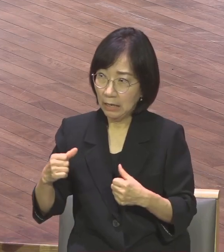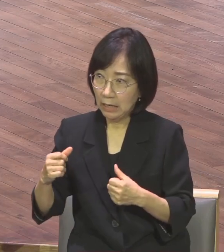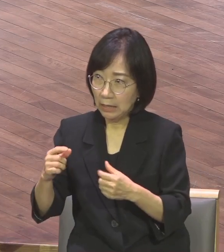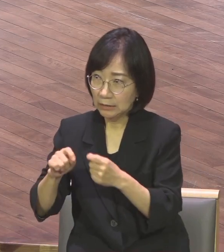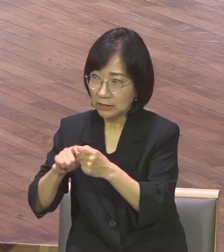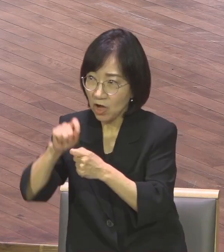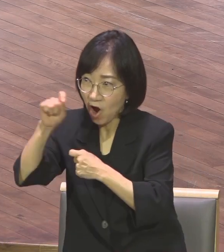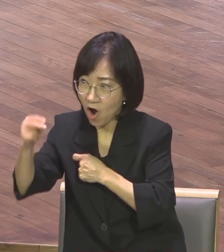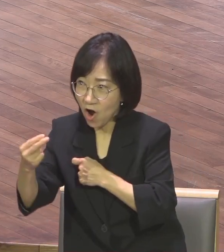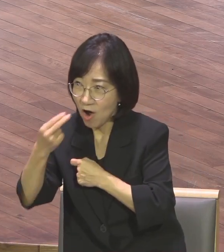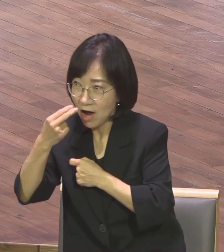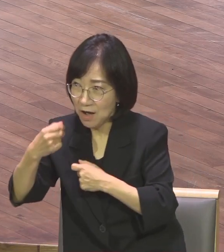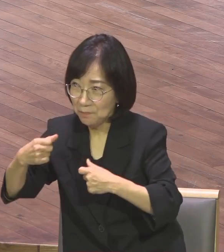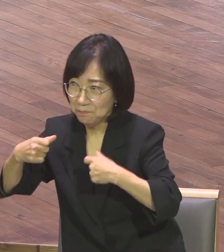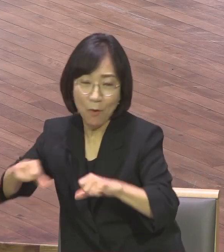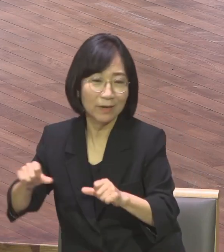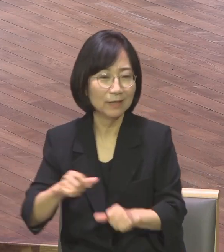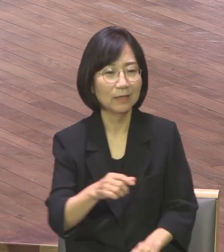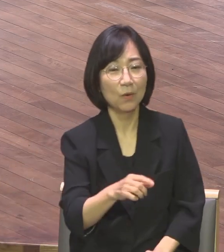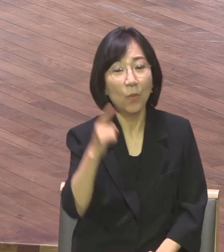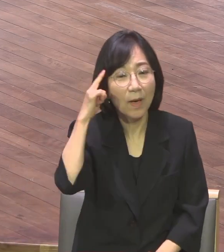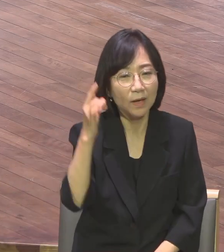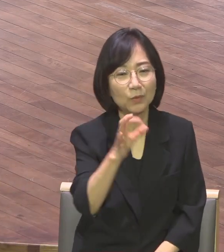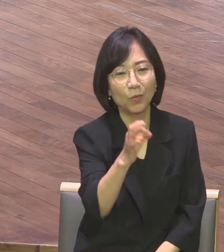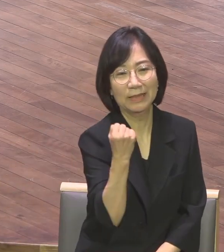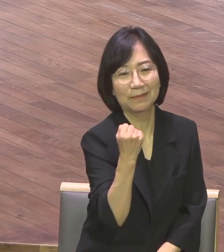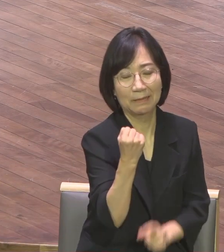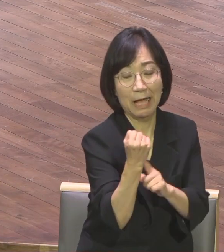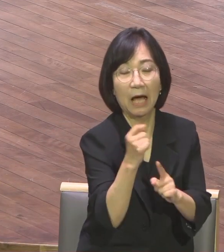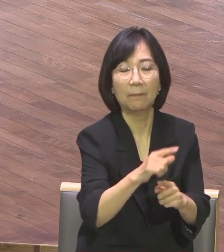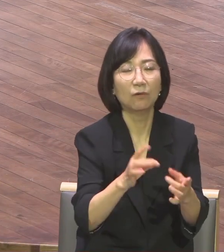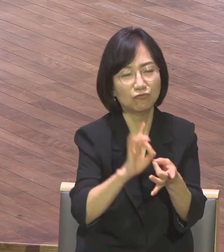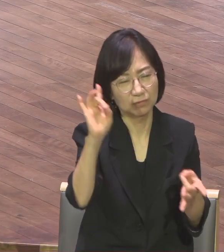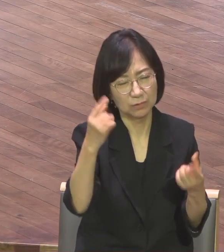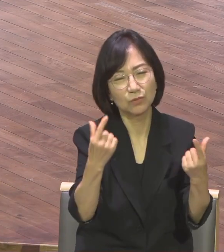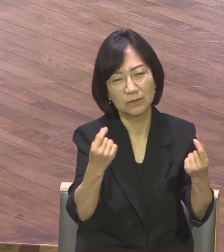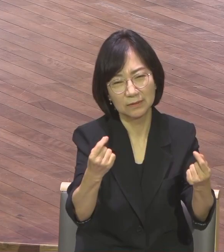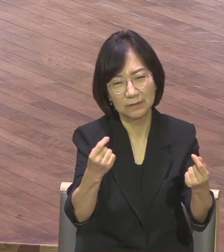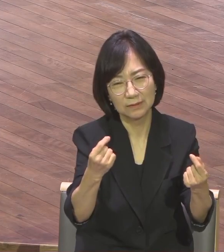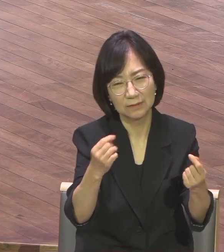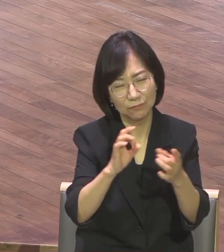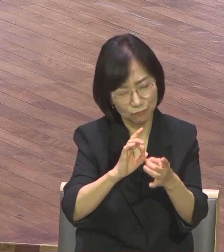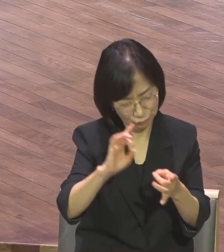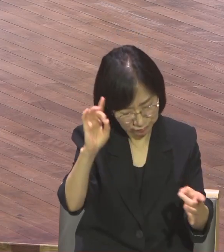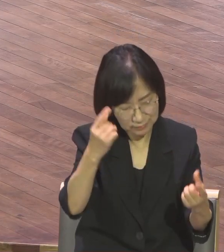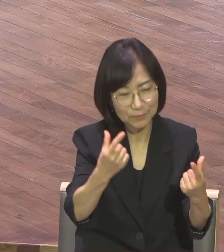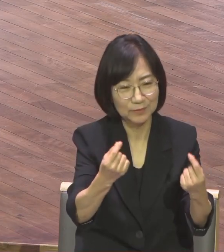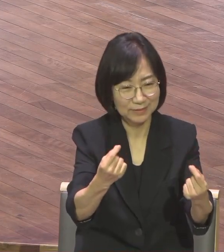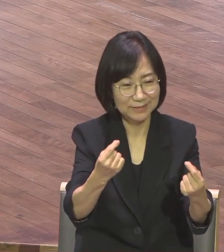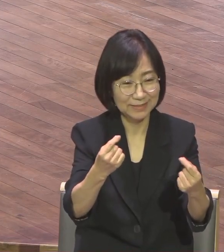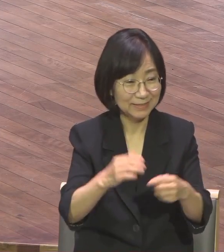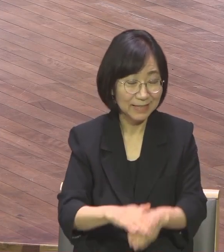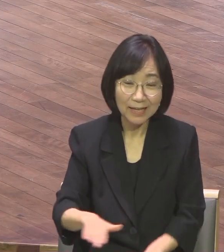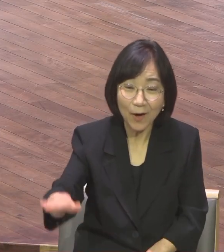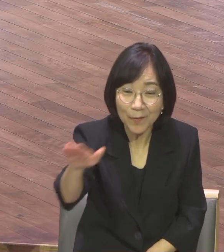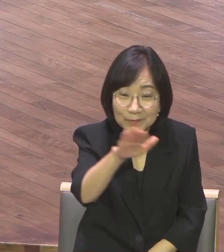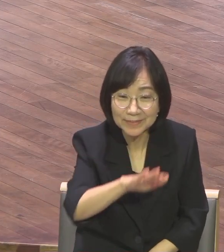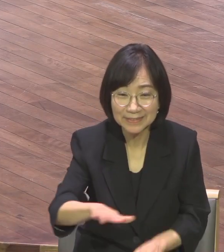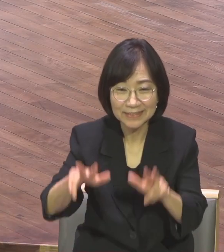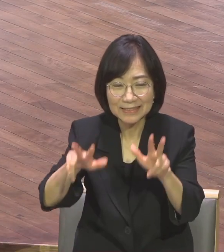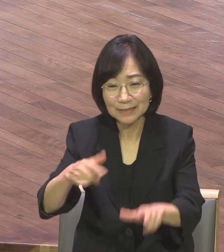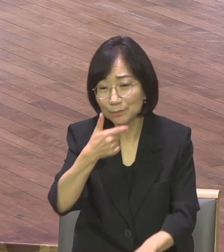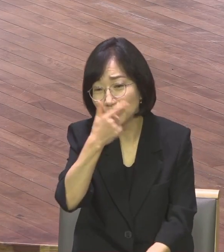다른 거 다 해. 물질은 안 돼. 우상이지요. 지금 여러분에게 한 가지 부족한 것이 뭡니까?